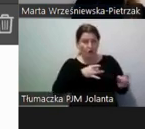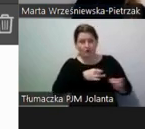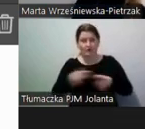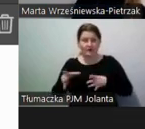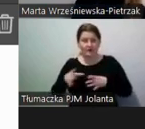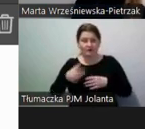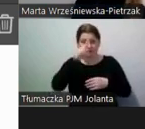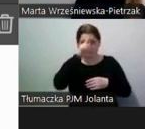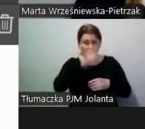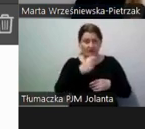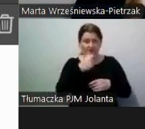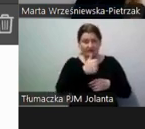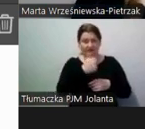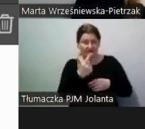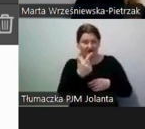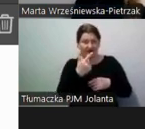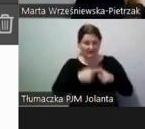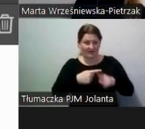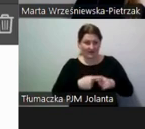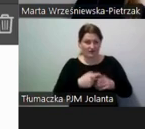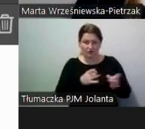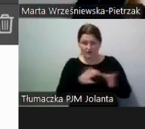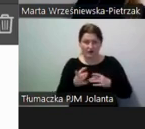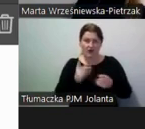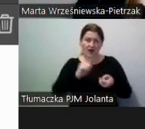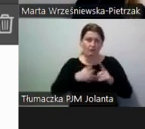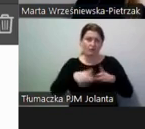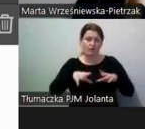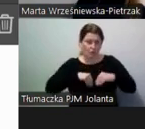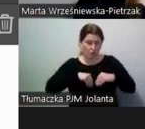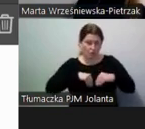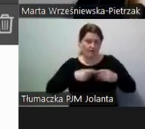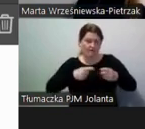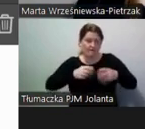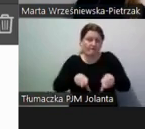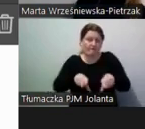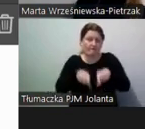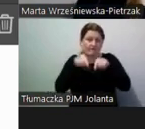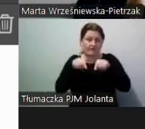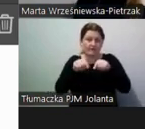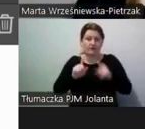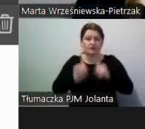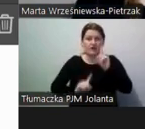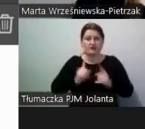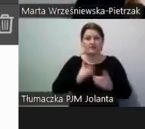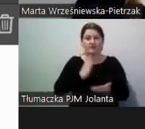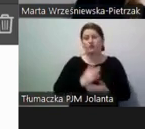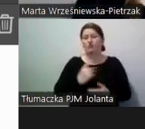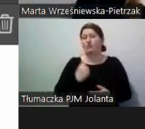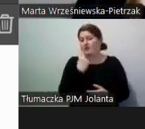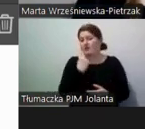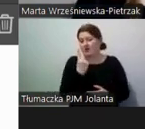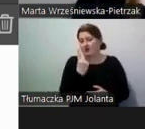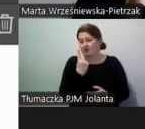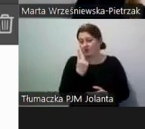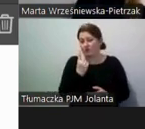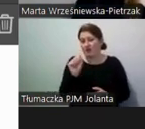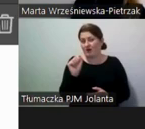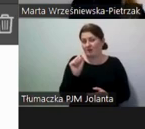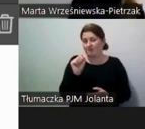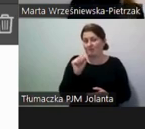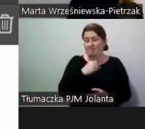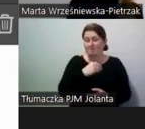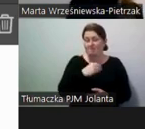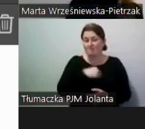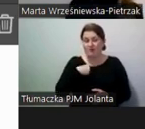pomocą jednego i drugiego testu, ale również może wybrać czasami tylko jedną wersję, czyli wersję albo w